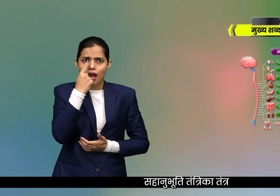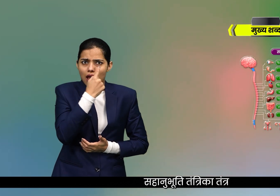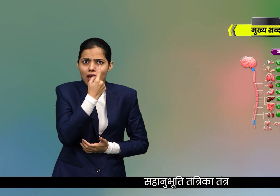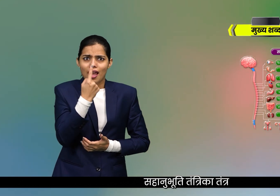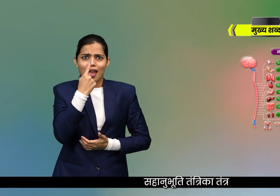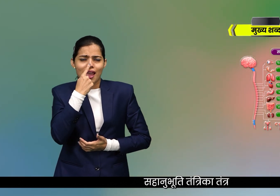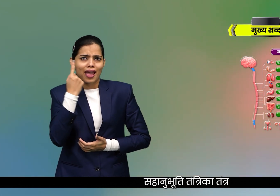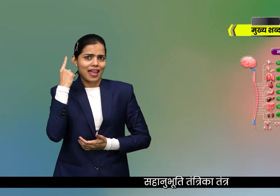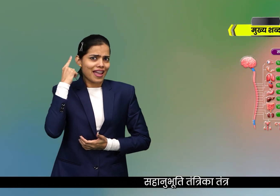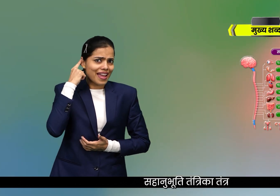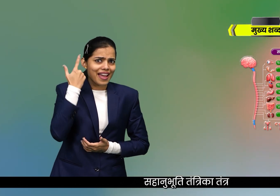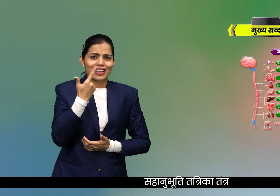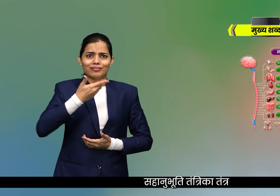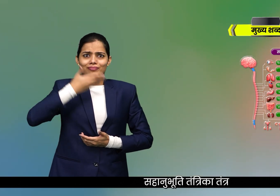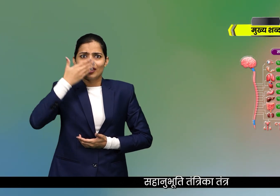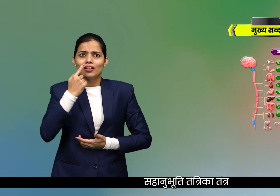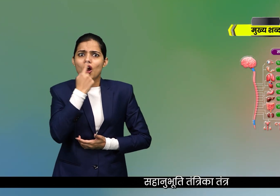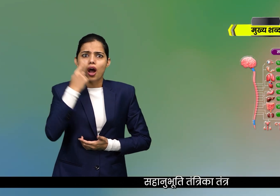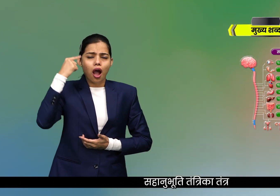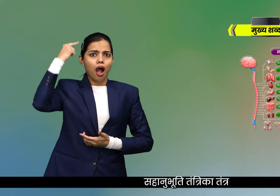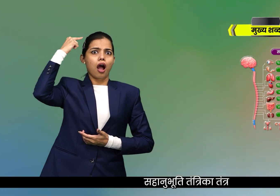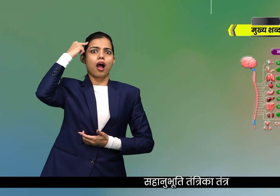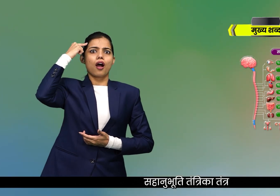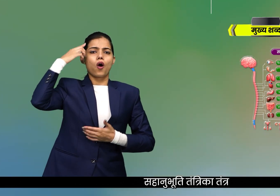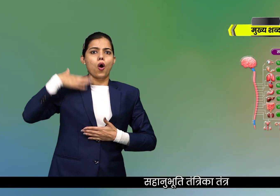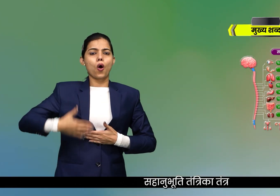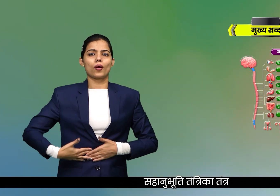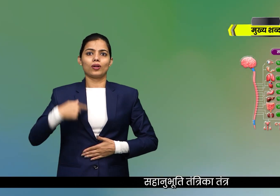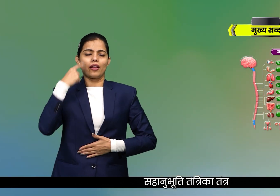सहानुभूति तंत्रिका तंत्र,